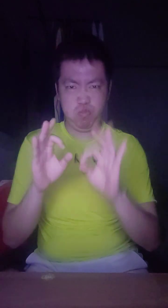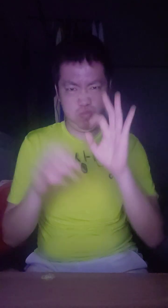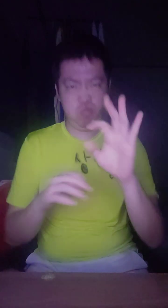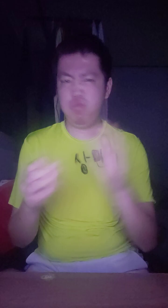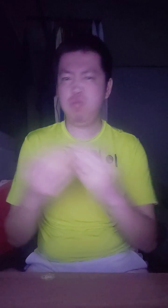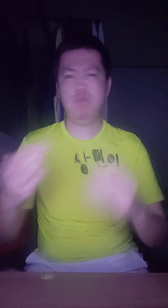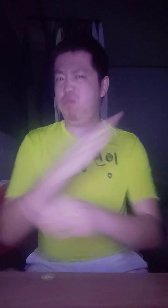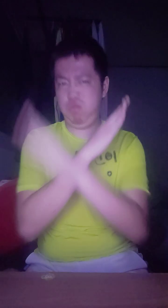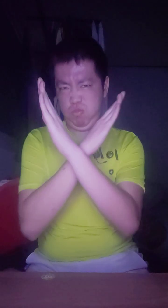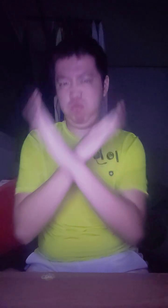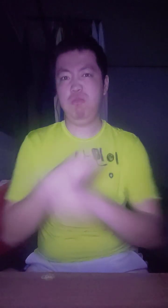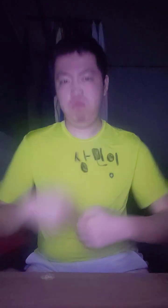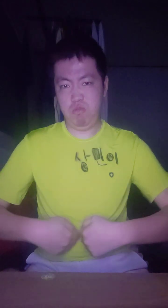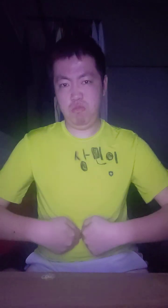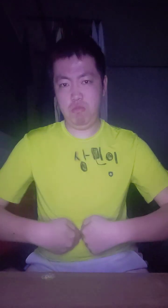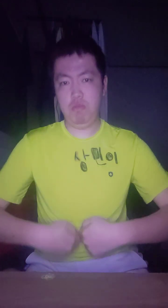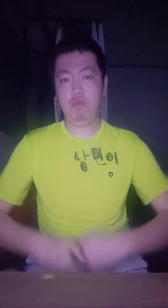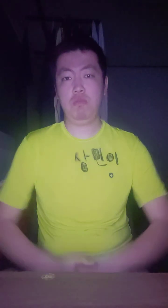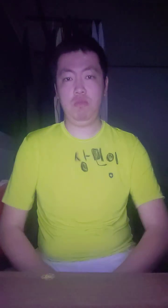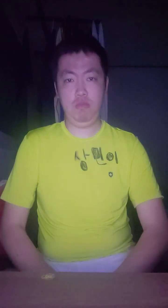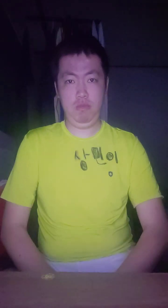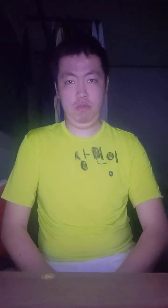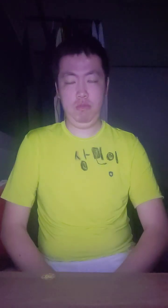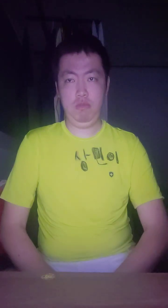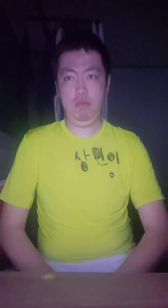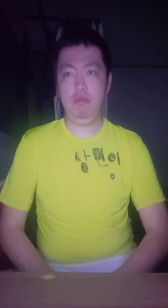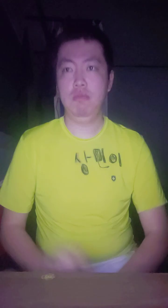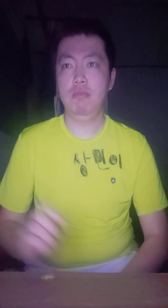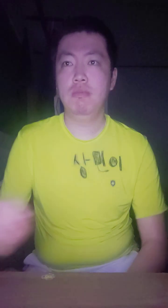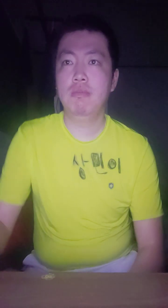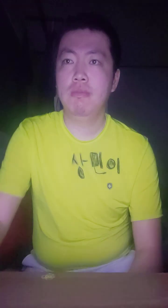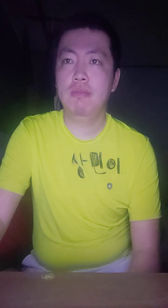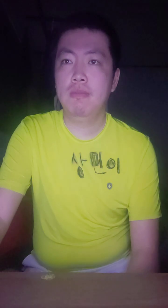수밖에 없는 형태입니다. MBC 뉴스 서주석입니다.